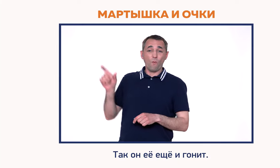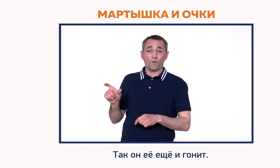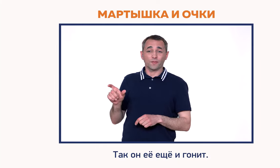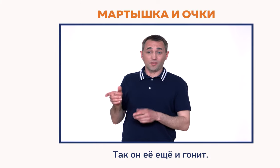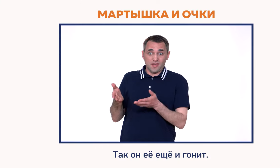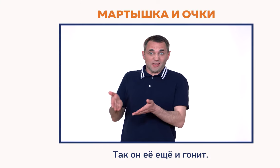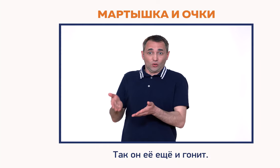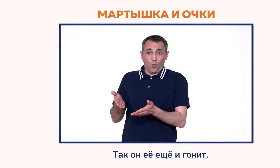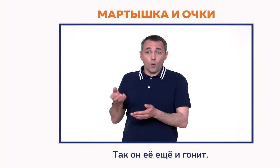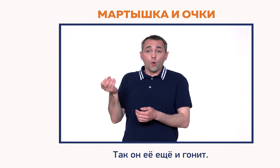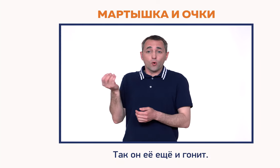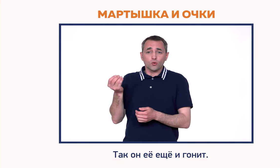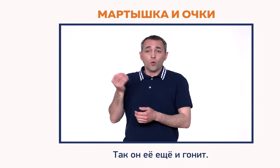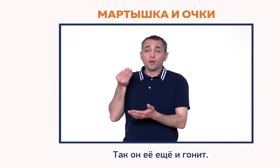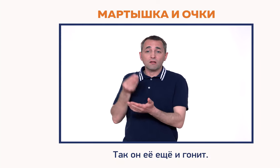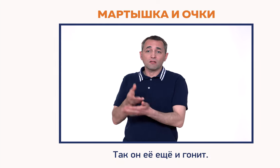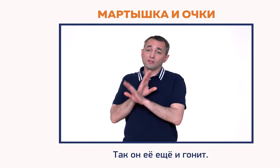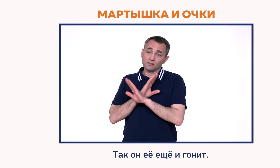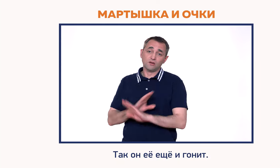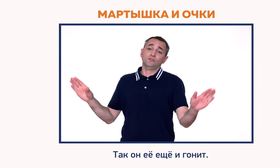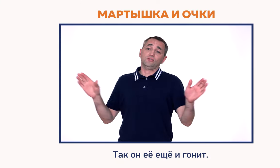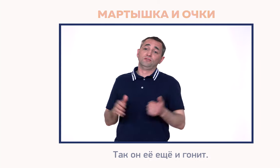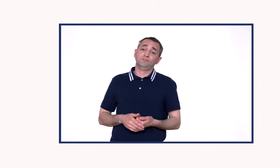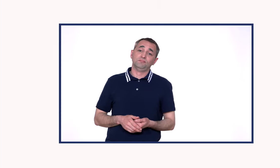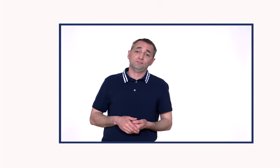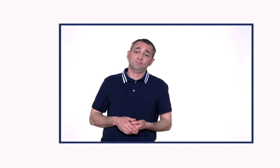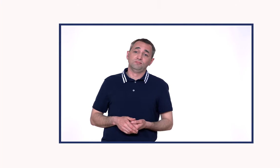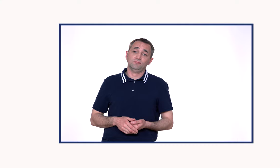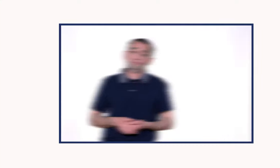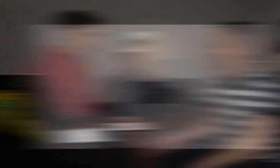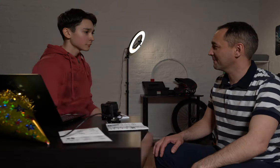он ее еще и гонит.